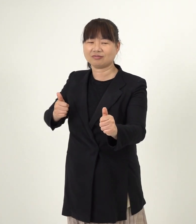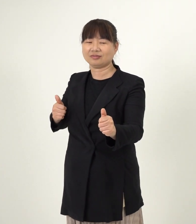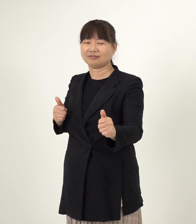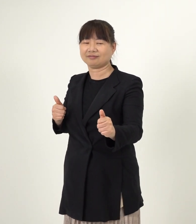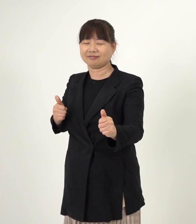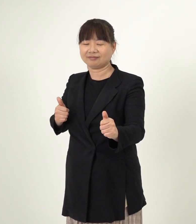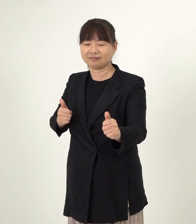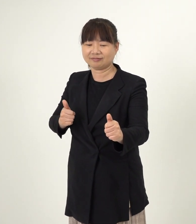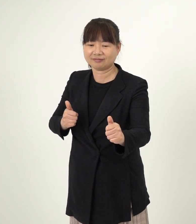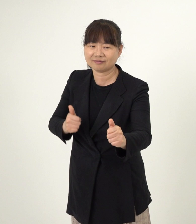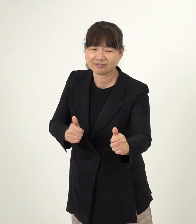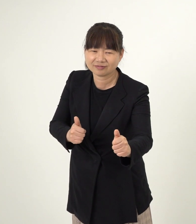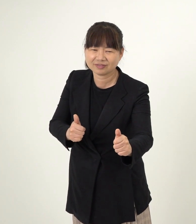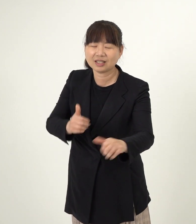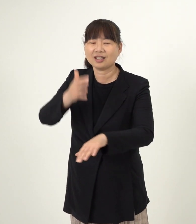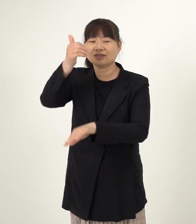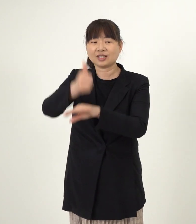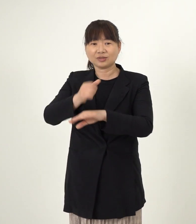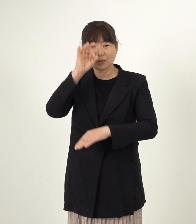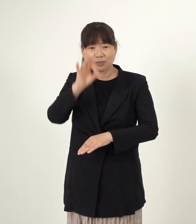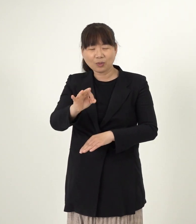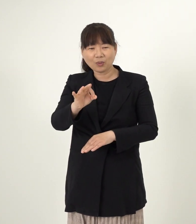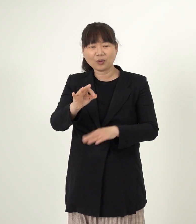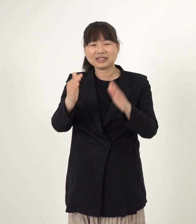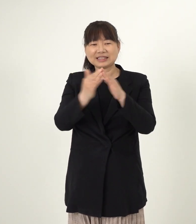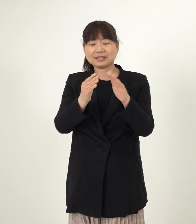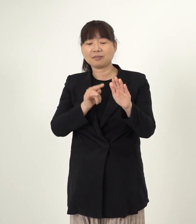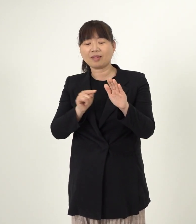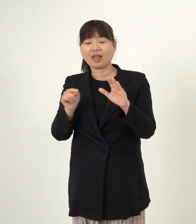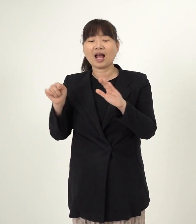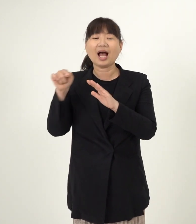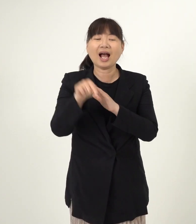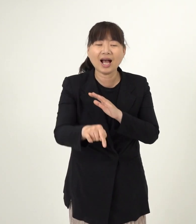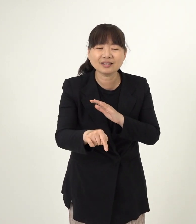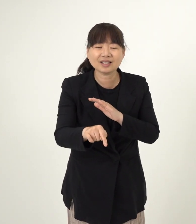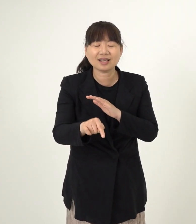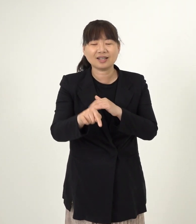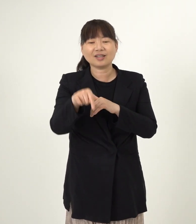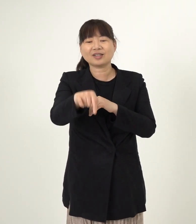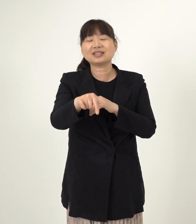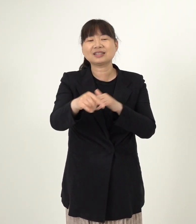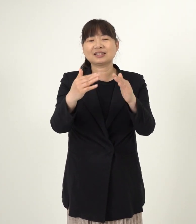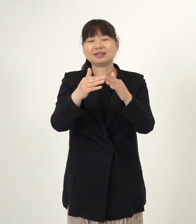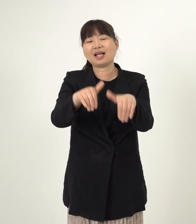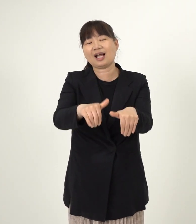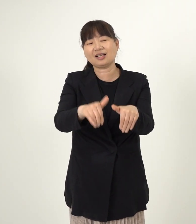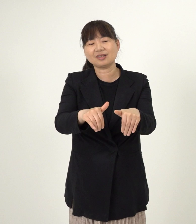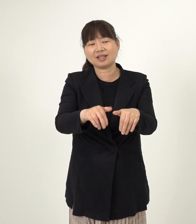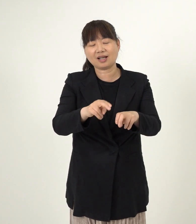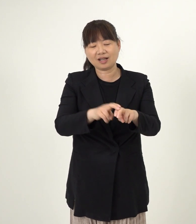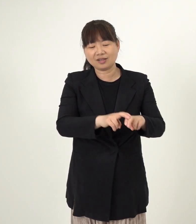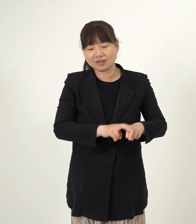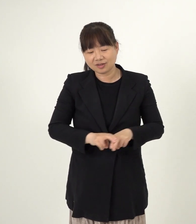그리고 나중에 보니까 그 안뜰에 들어가서 그 하속들과 같이 앉아 있어요.